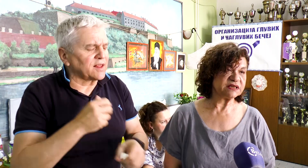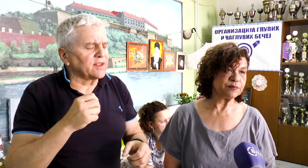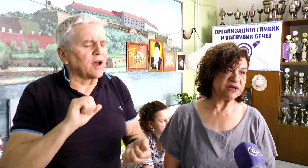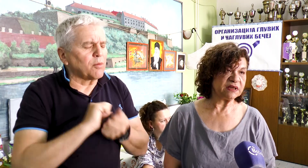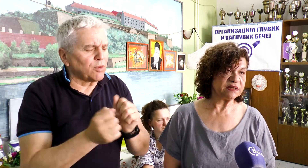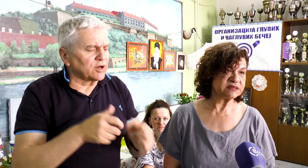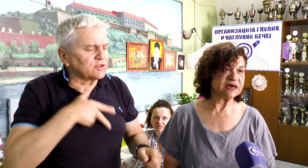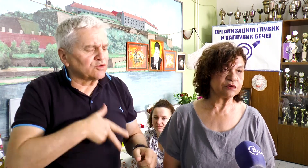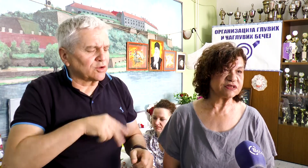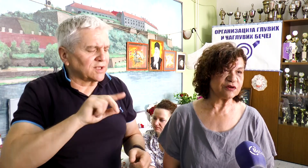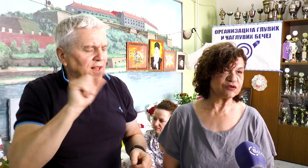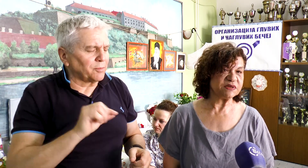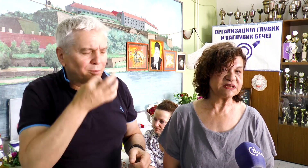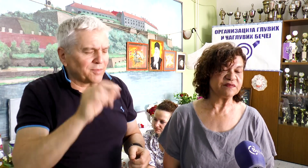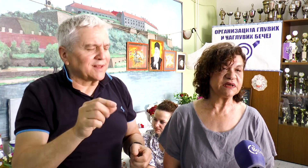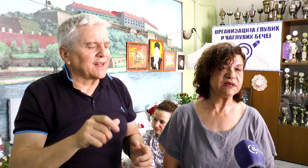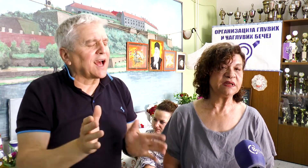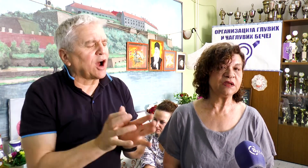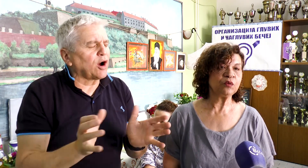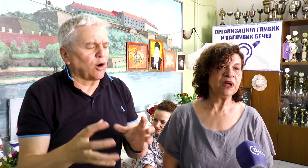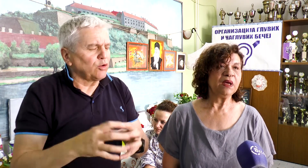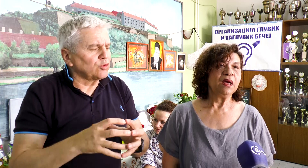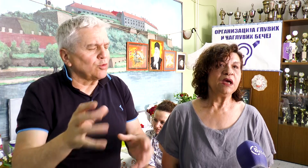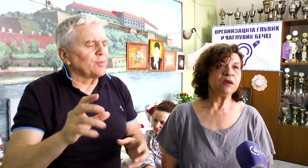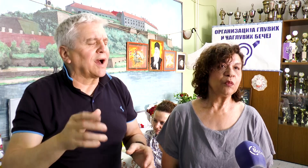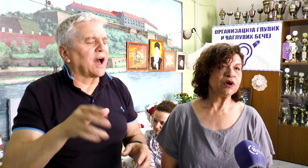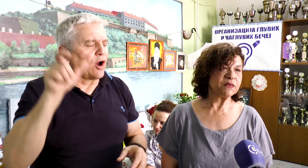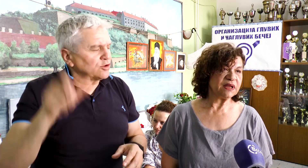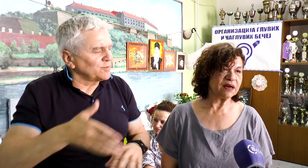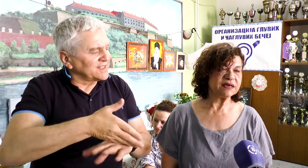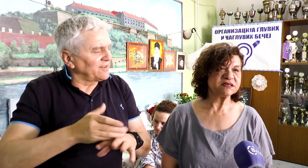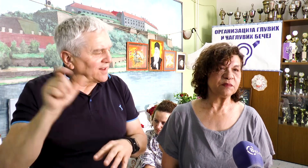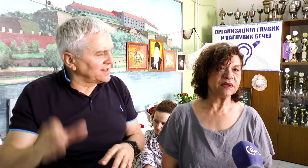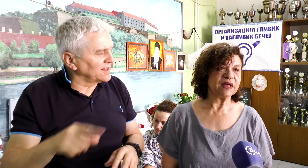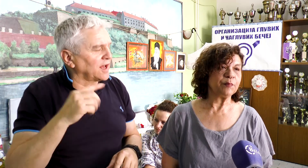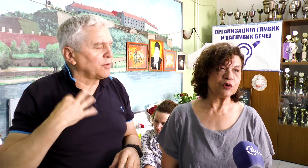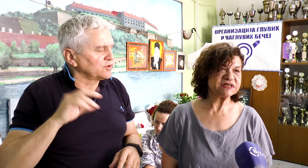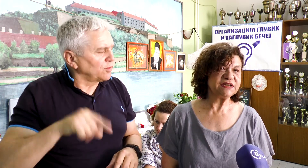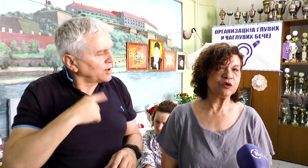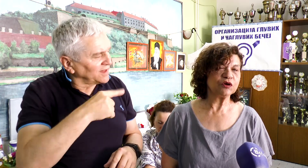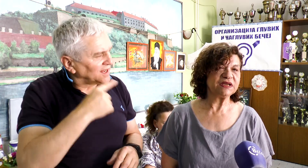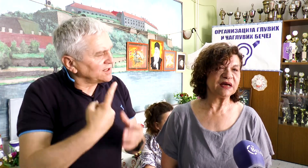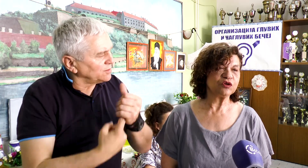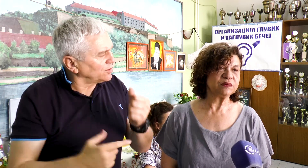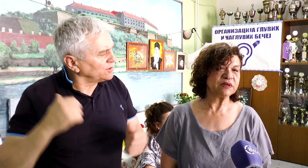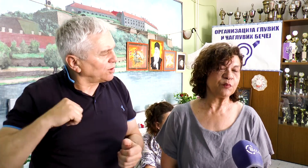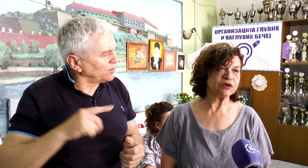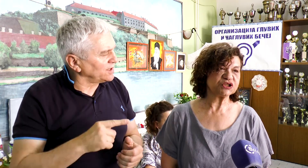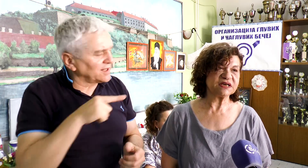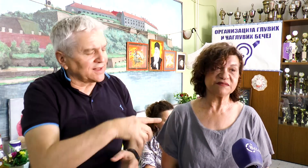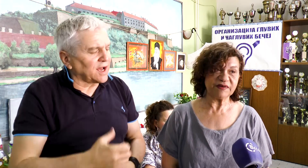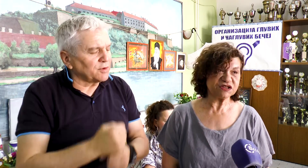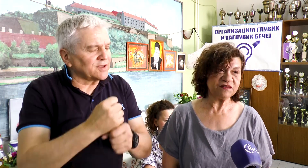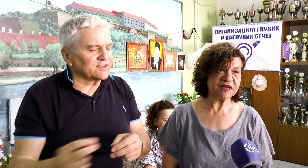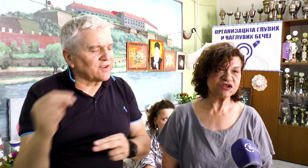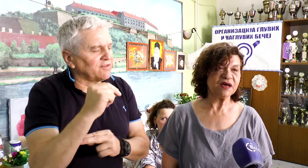i socijalna pitanja, Sektor za osobe sa invaliditetom, i moram da naglasim da poslednjih godina ta